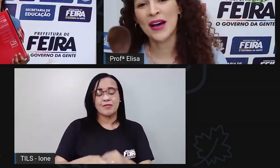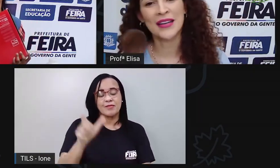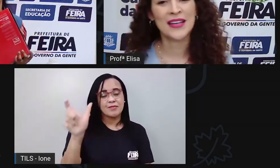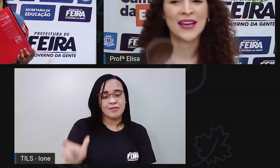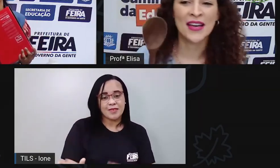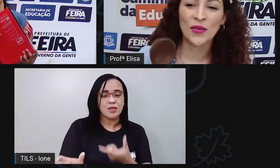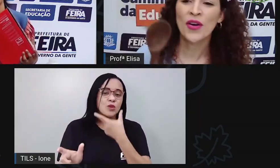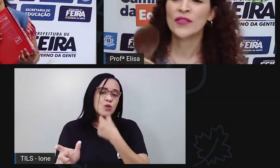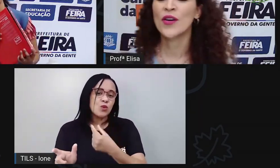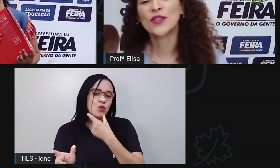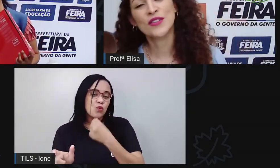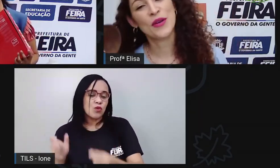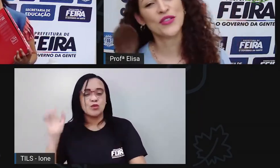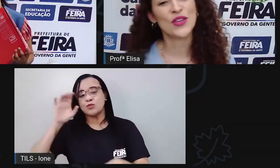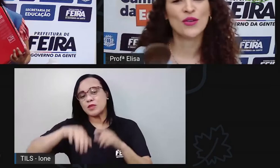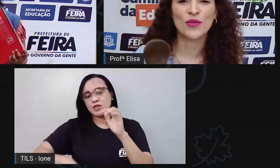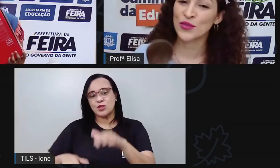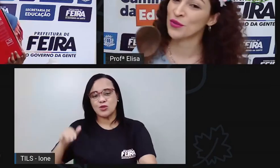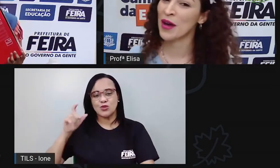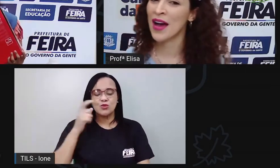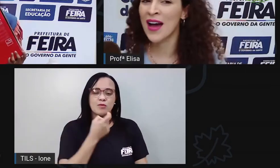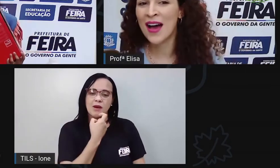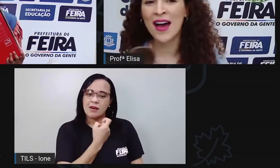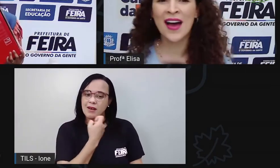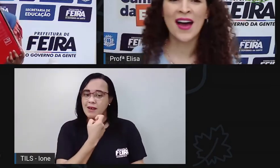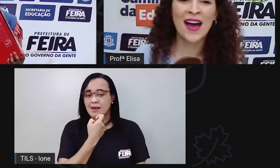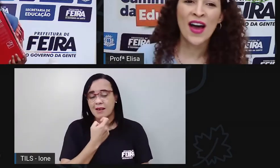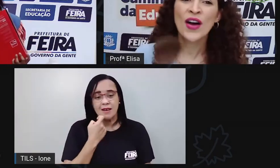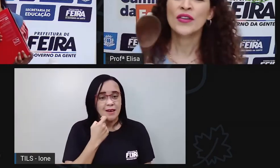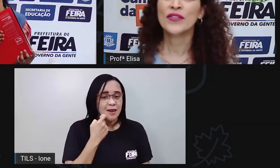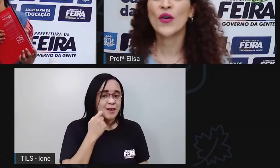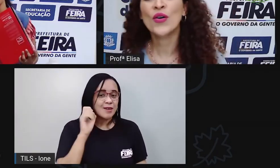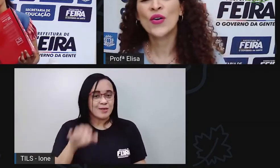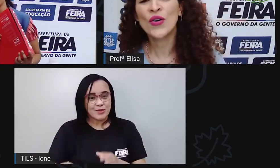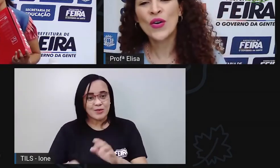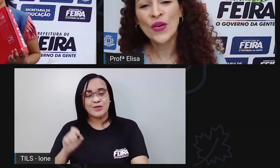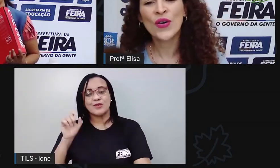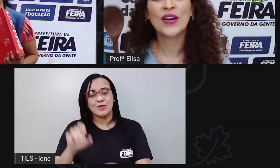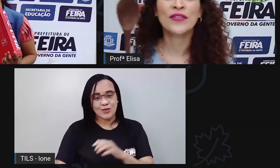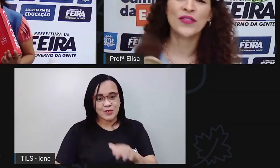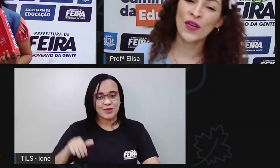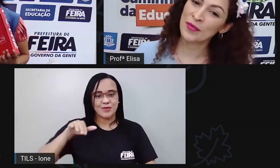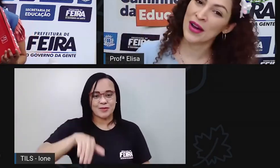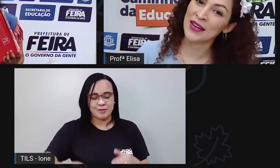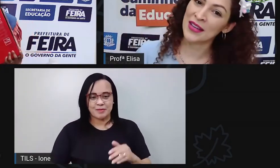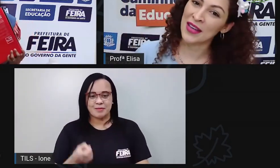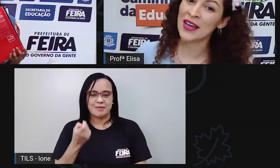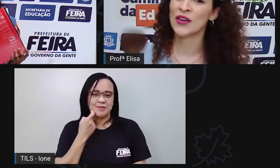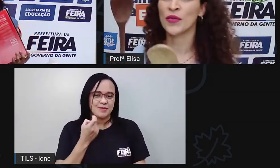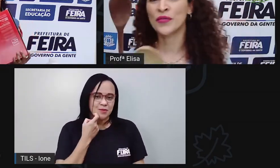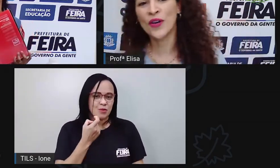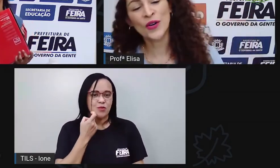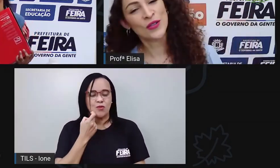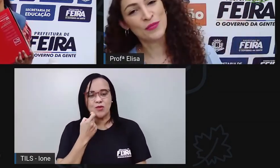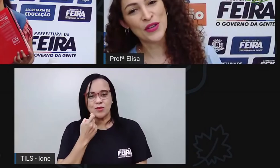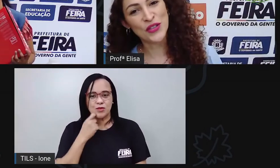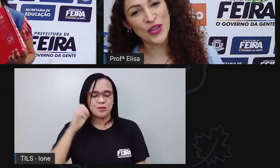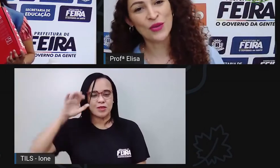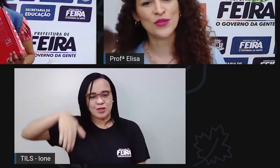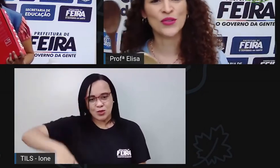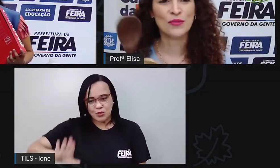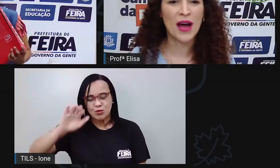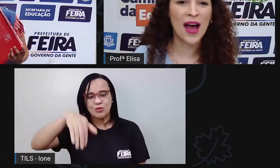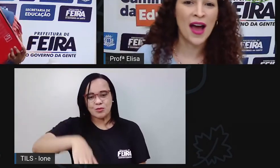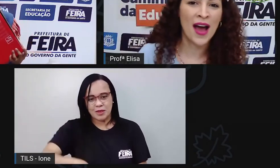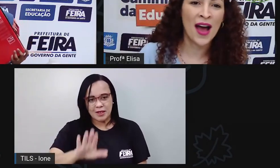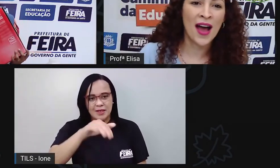foi marinheiro, foi os peixinhos do mar. Foi marinheiro, foi os